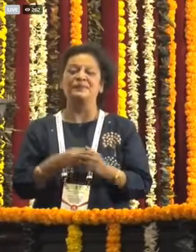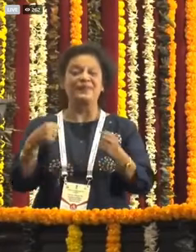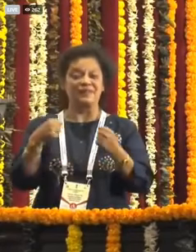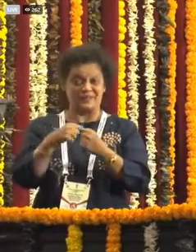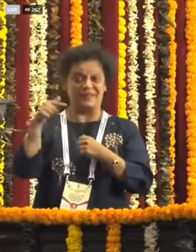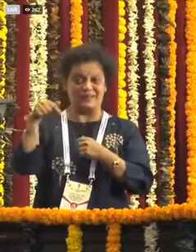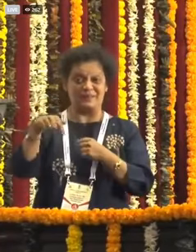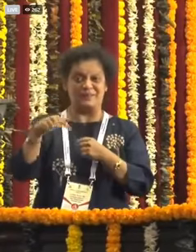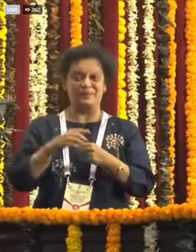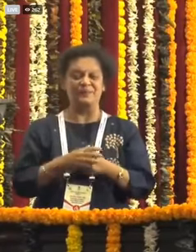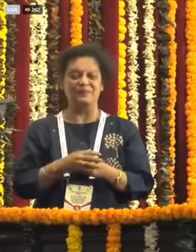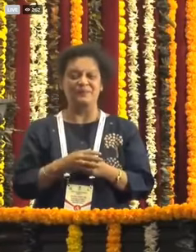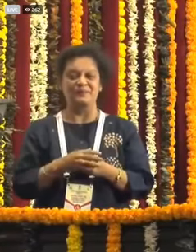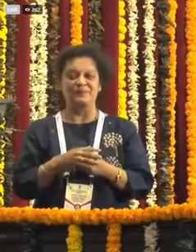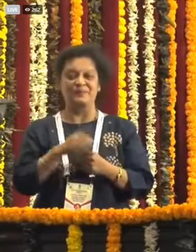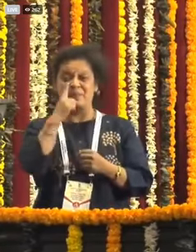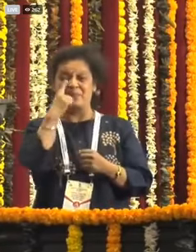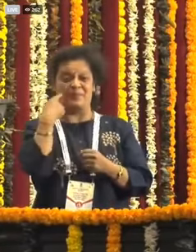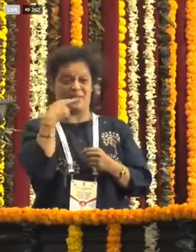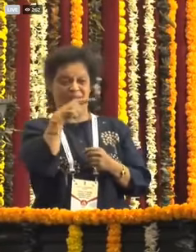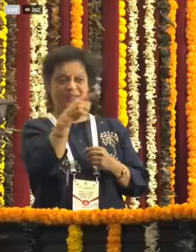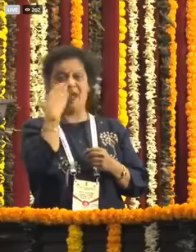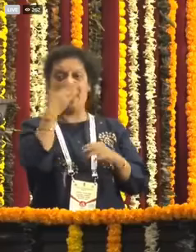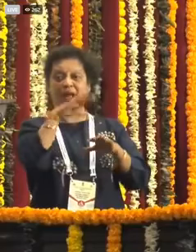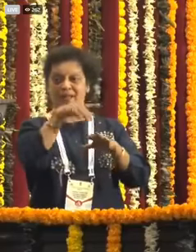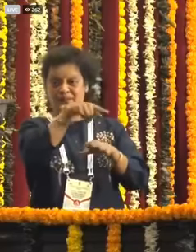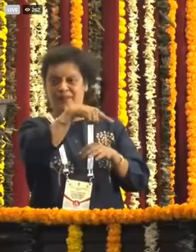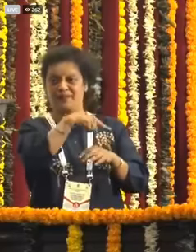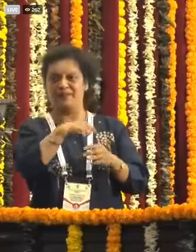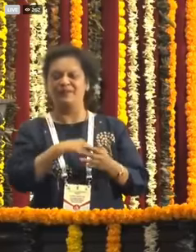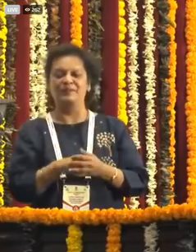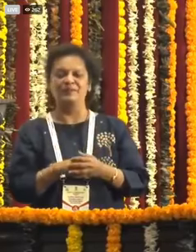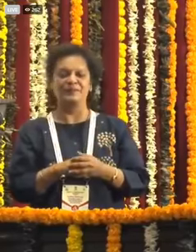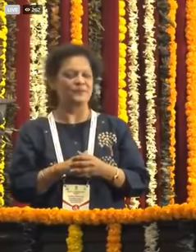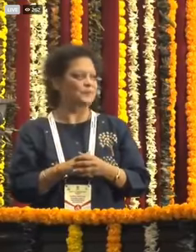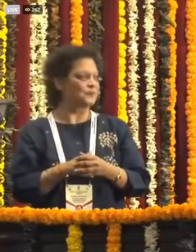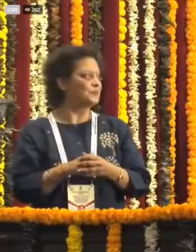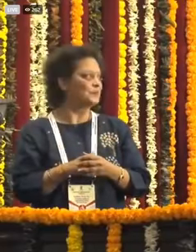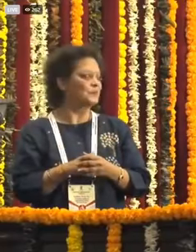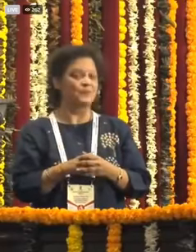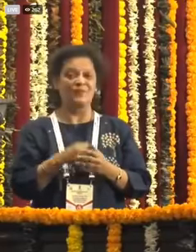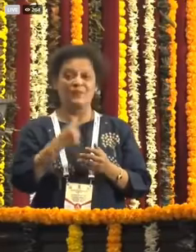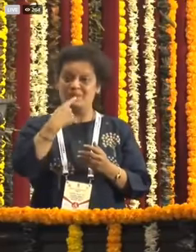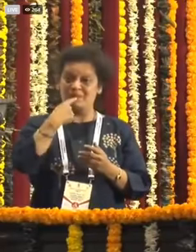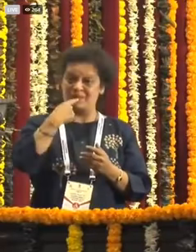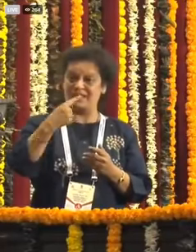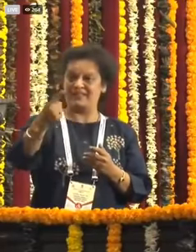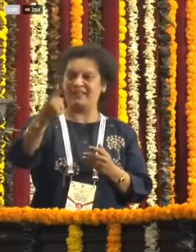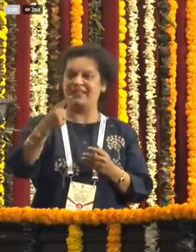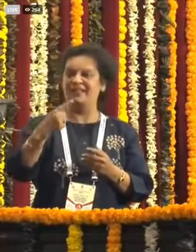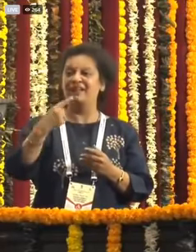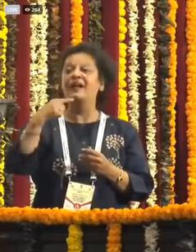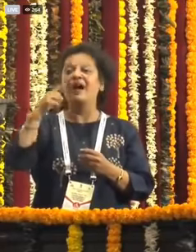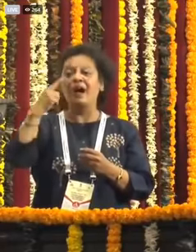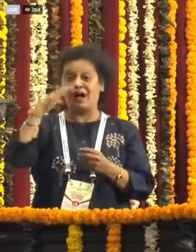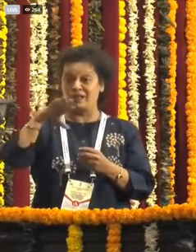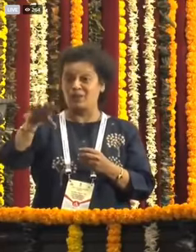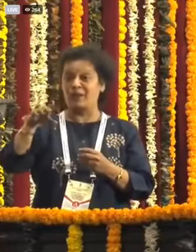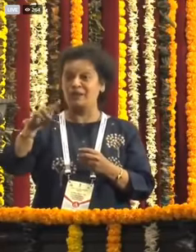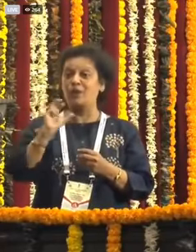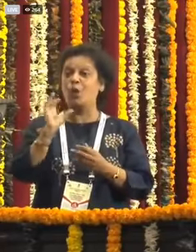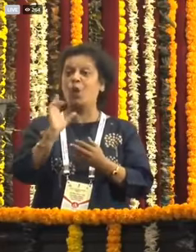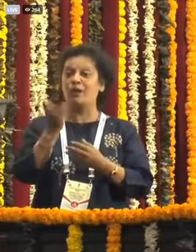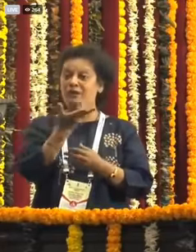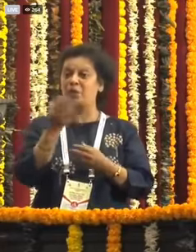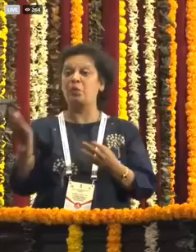संघर्षामध्ये मगाशी आपल्या त्या भगिनी अंध भगिनी होत्या त्यांनी एक अंधांसाठी एक महाविद्यालय काढलं हे